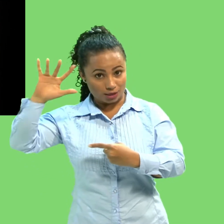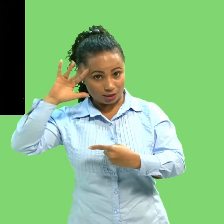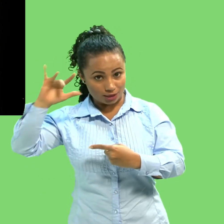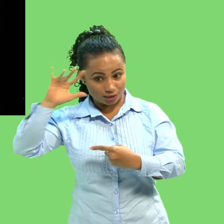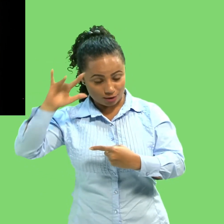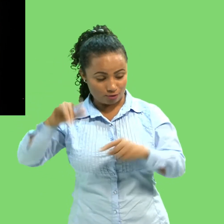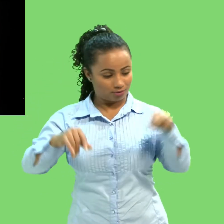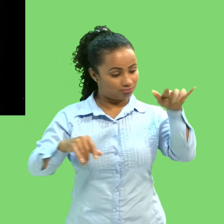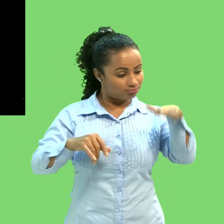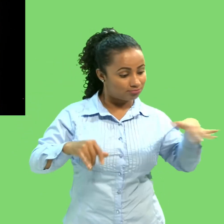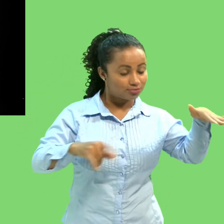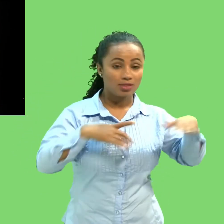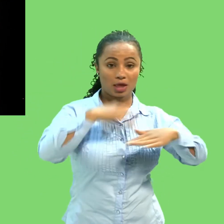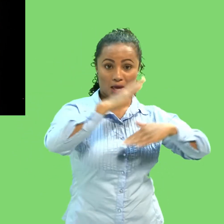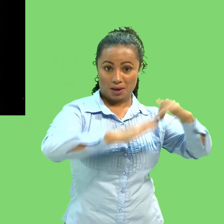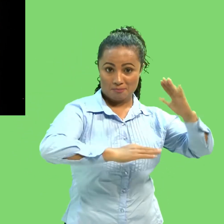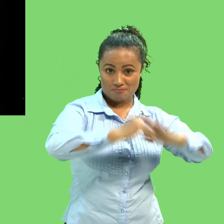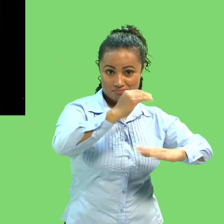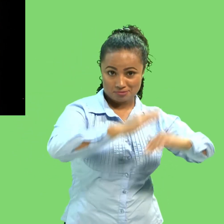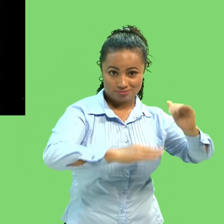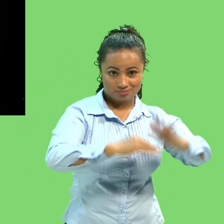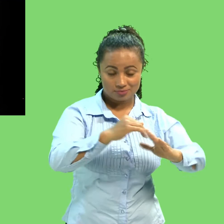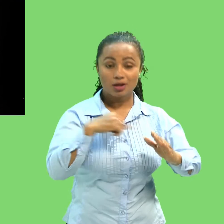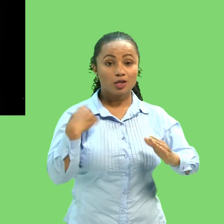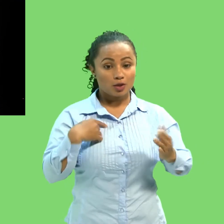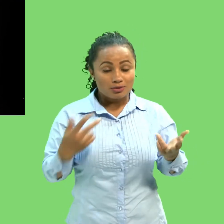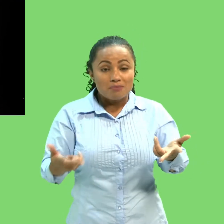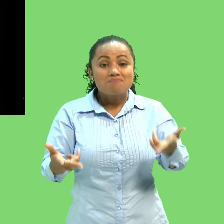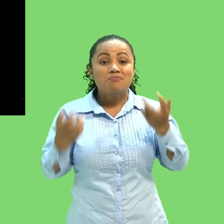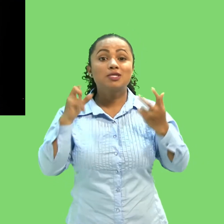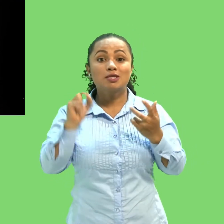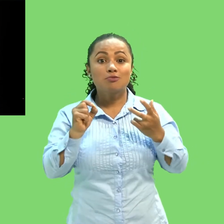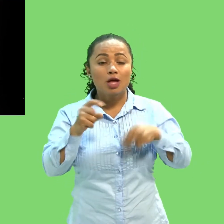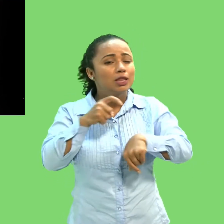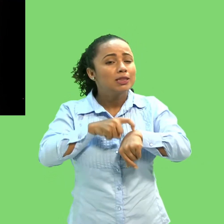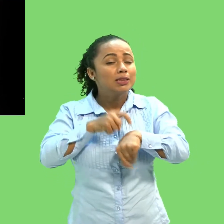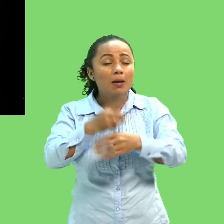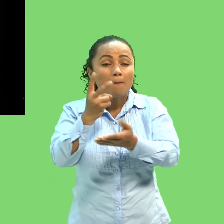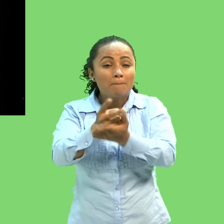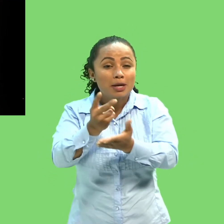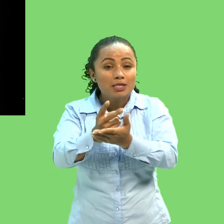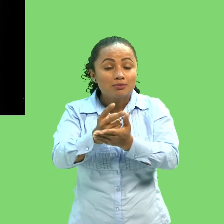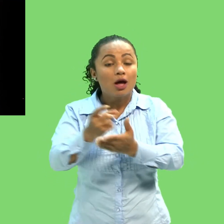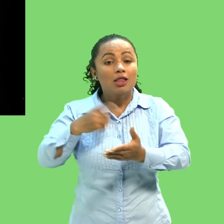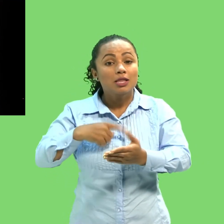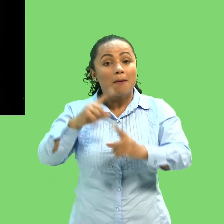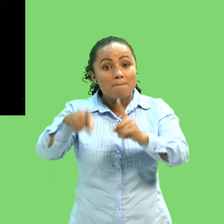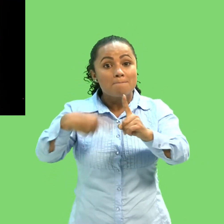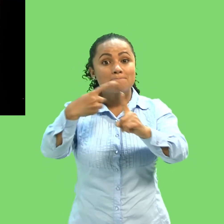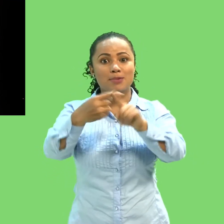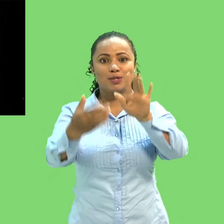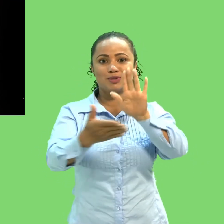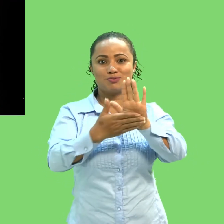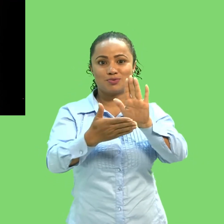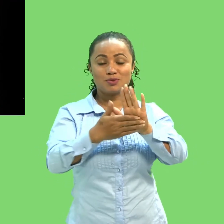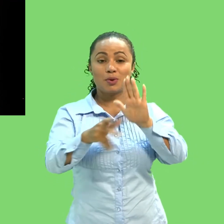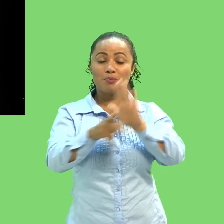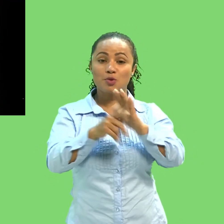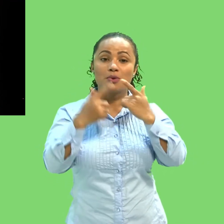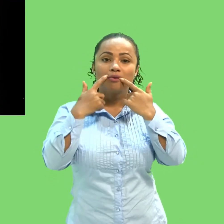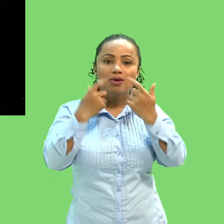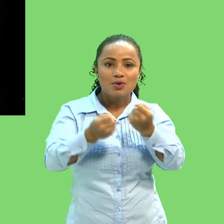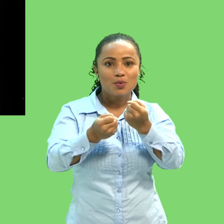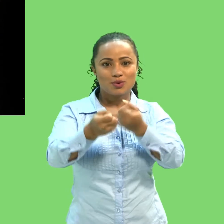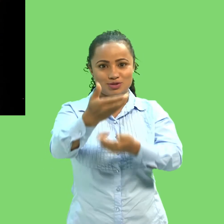aqui a prática, nós percebemos que ao mesmo tempo vamos ter outra proposta da linguística aplicada que vai estar ligada também à própria